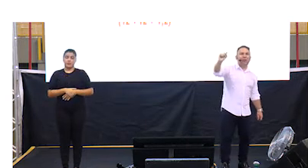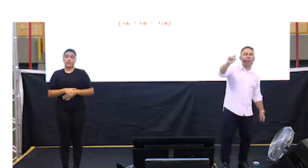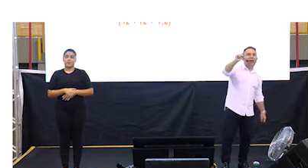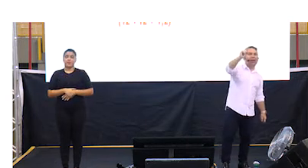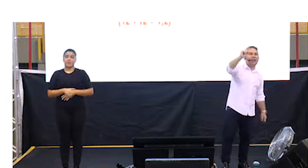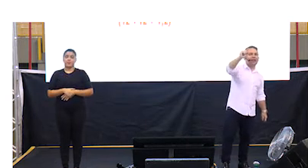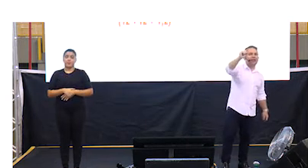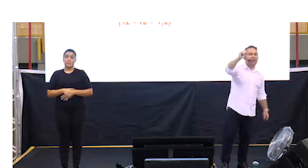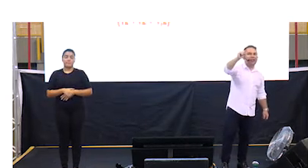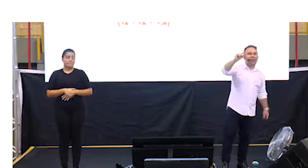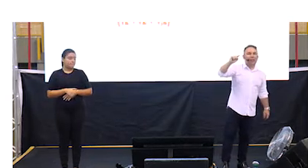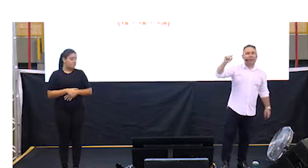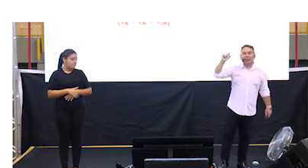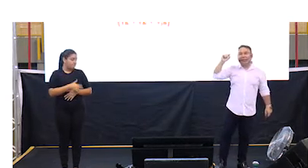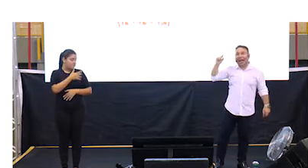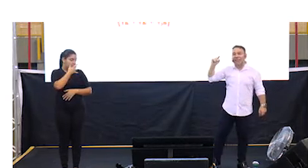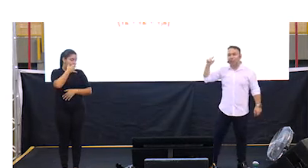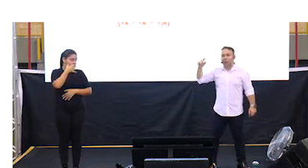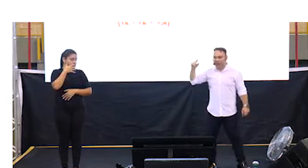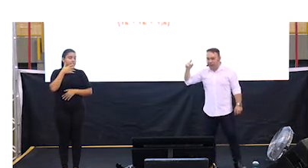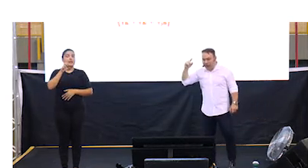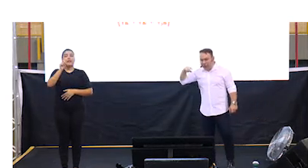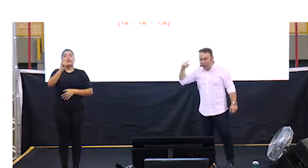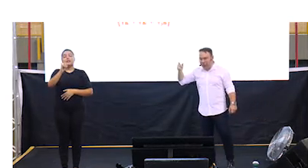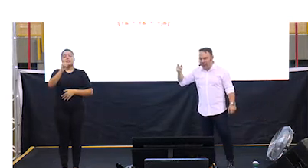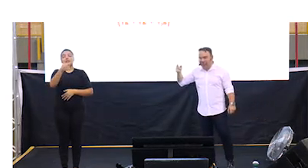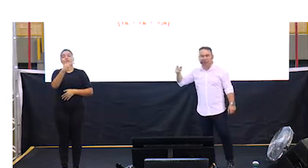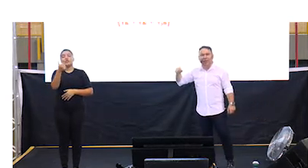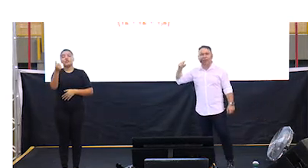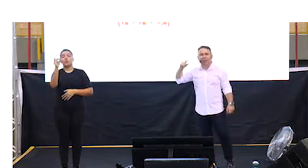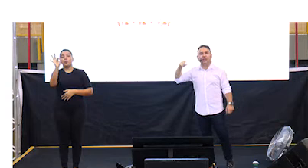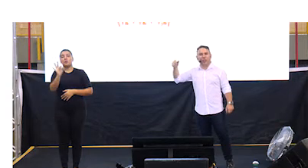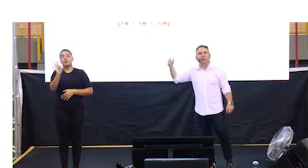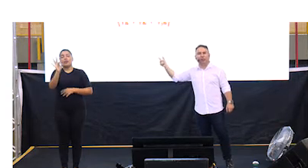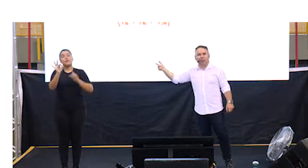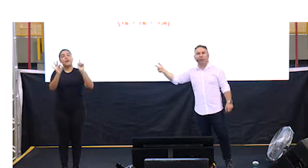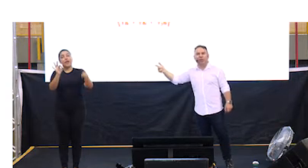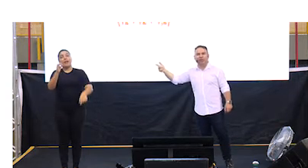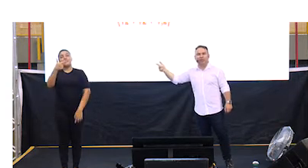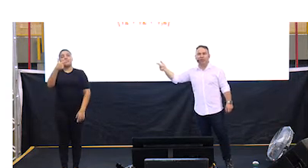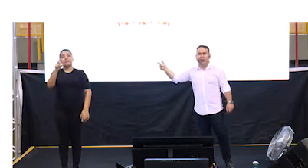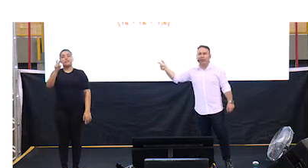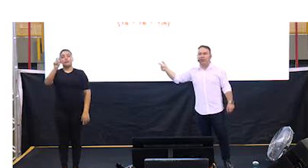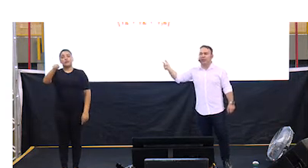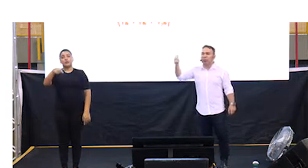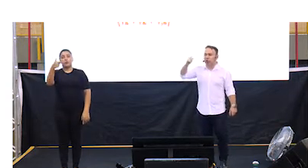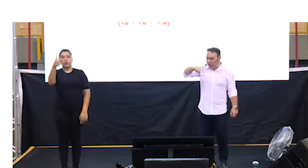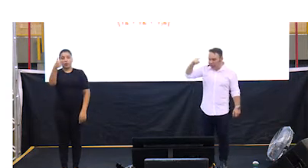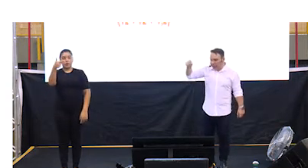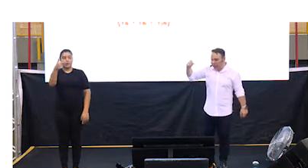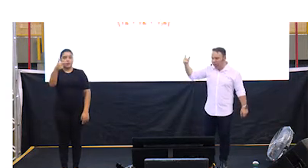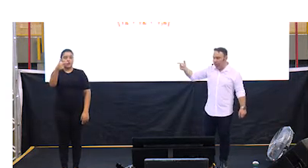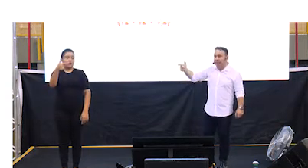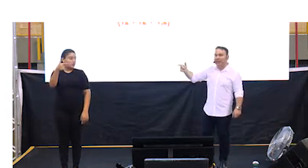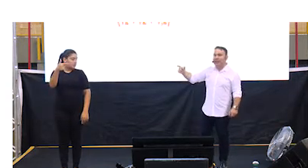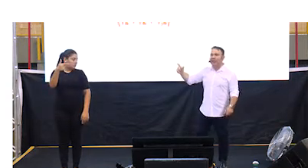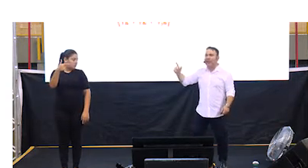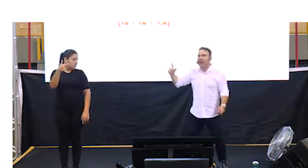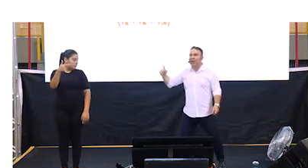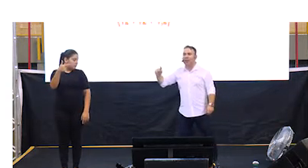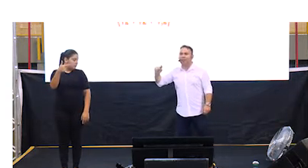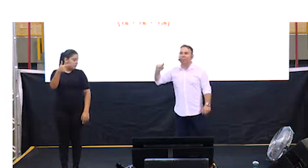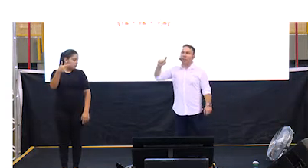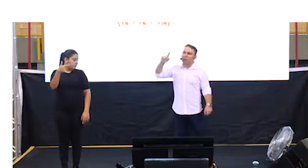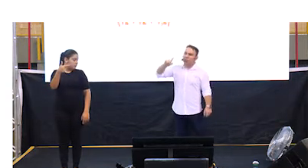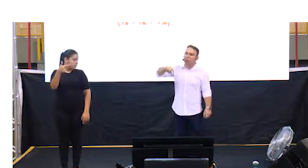anda a vírgula uma casa. Se 21% não é 25,2%, então 2,1%